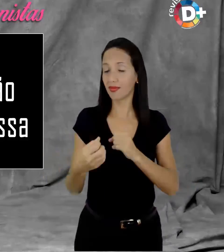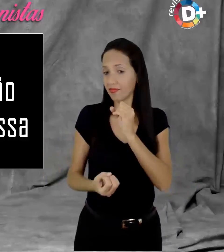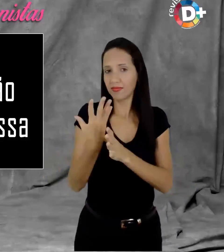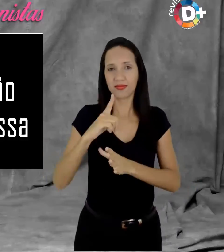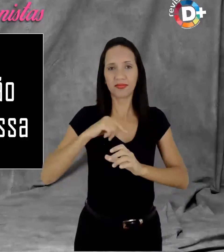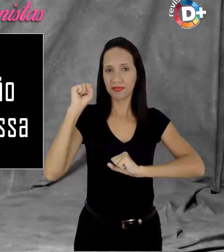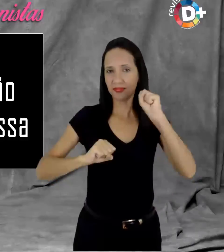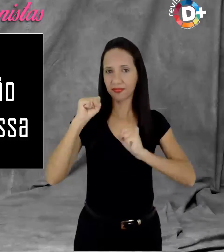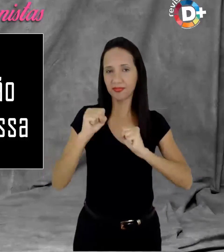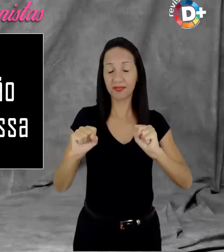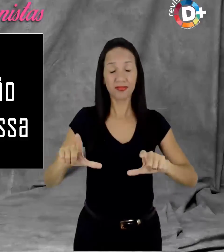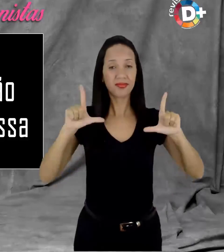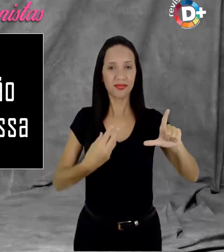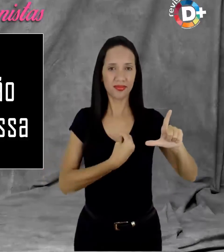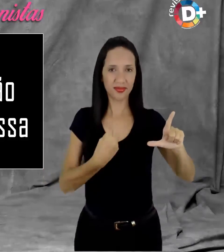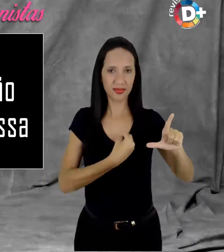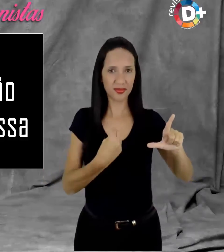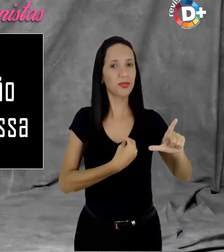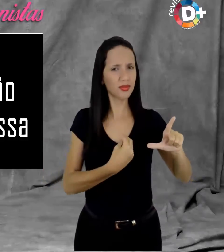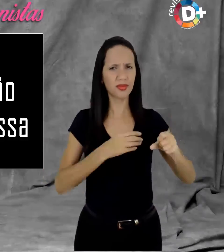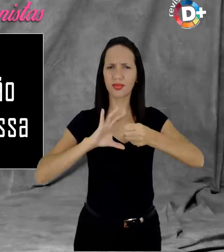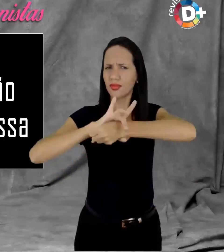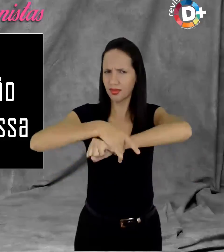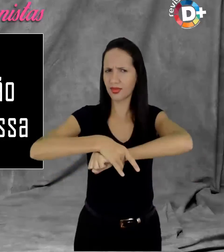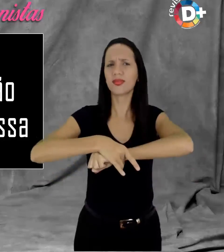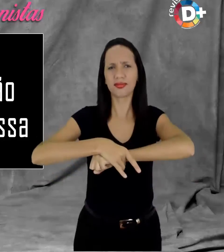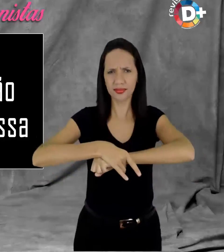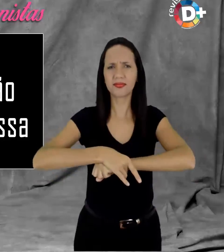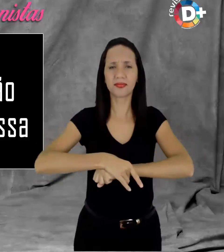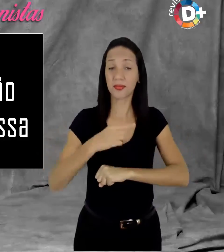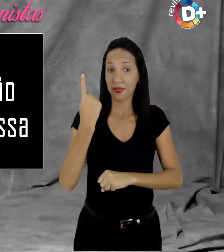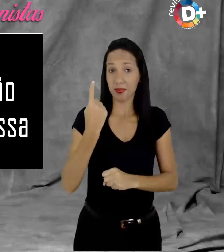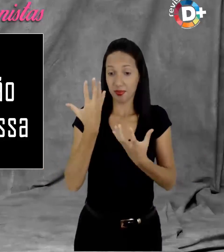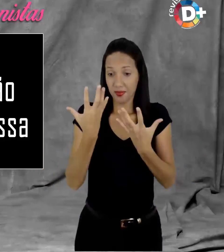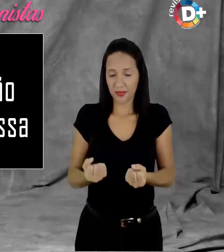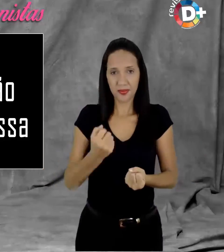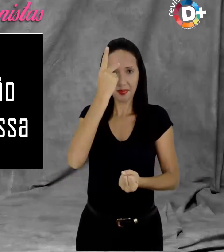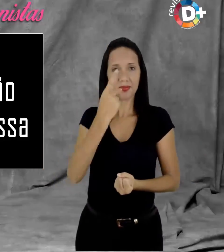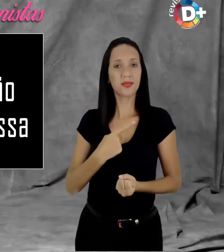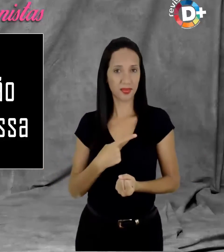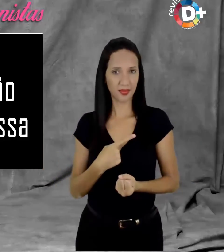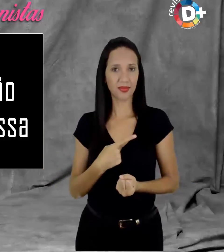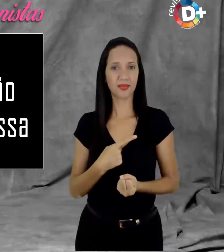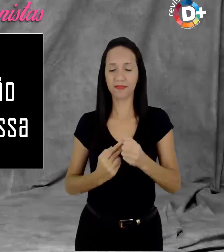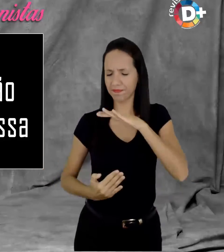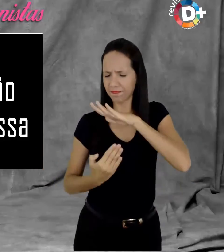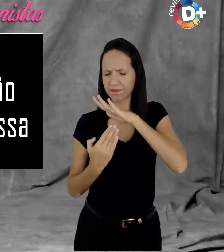com deficiência encararem o mercado de trabalho com mais segurança são a aceitação das características